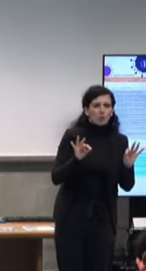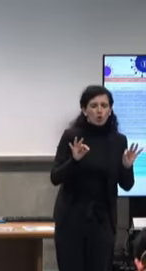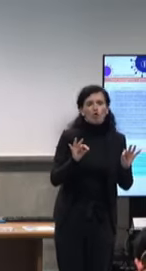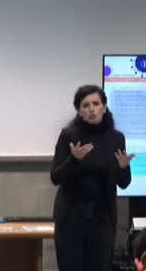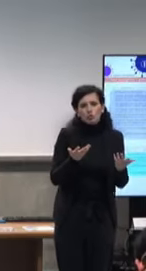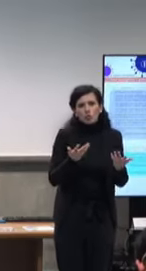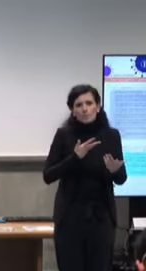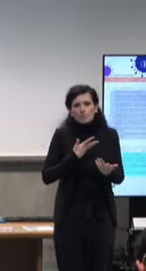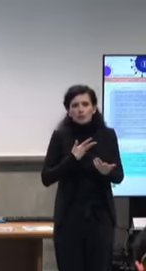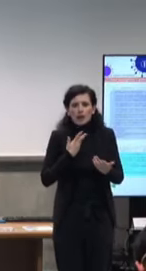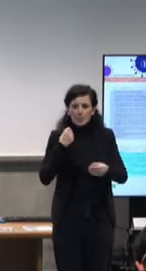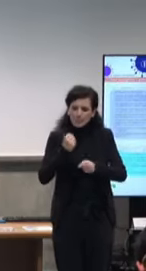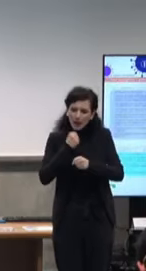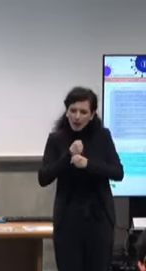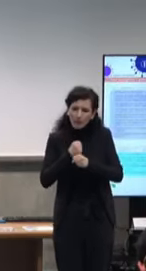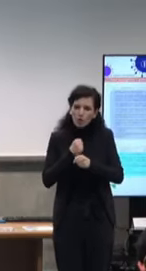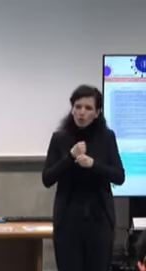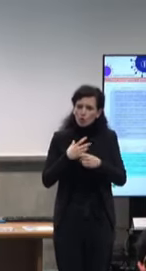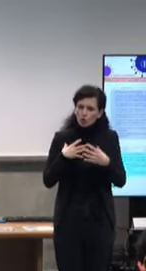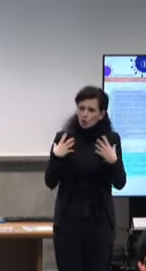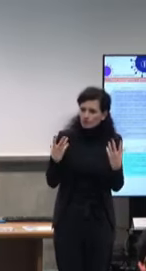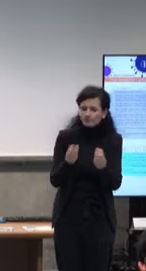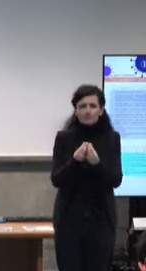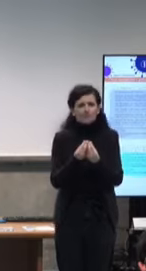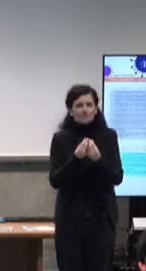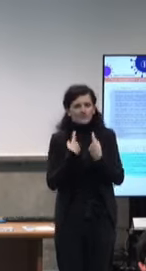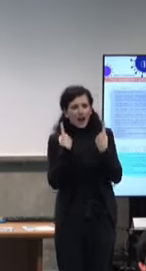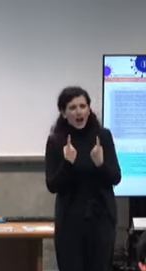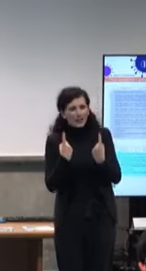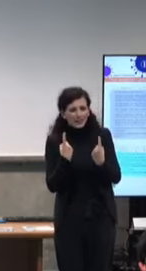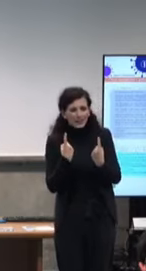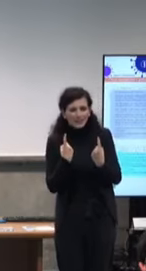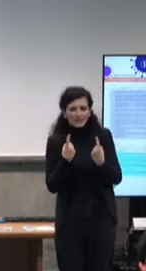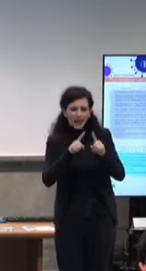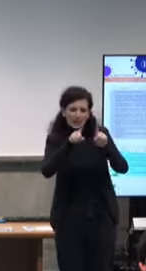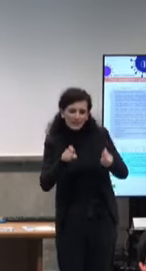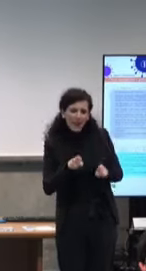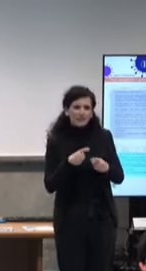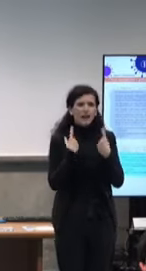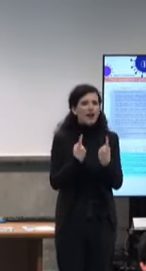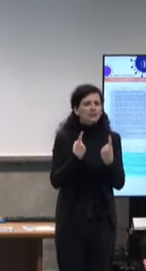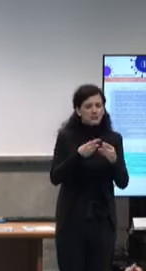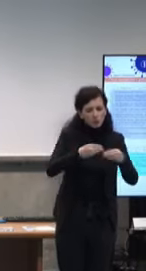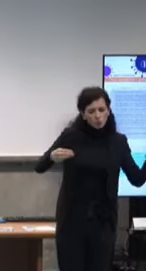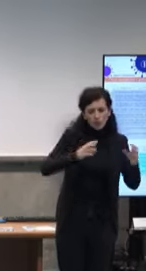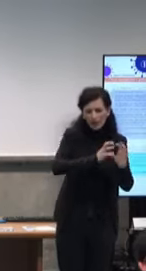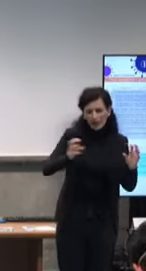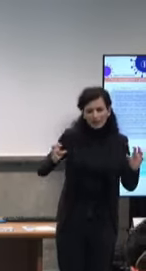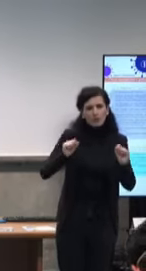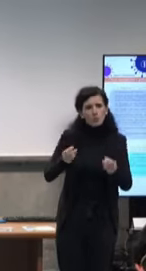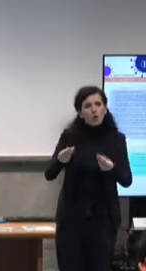con delle approssimazioni perché in attesa di avere testa o di avere altri strumenti che ci consentano di